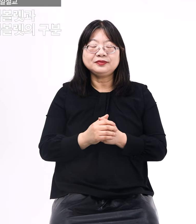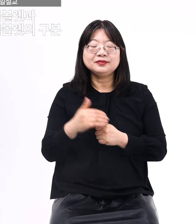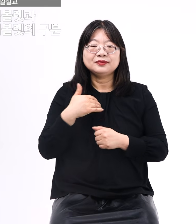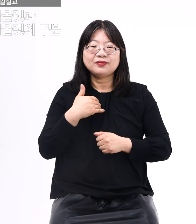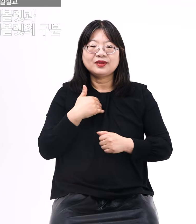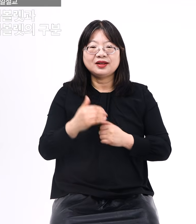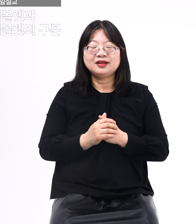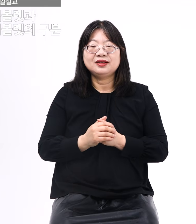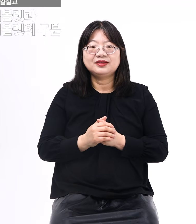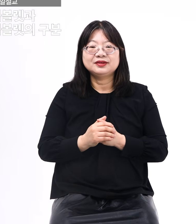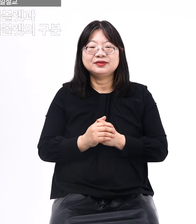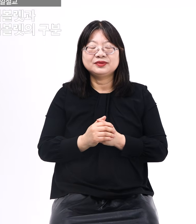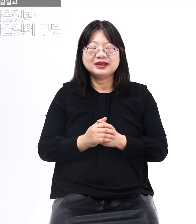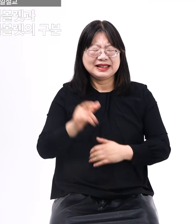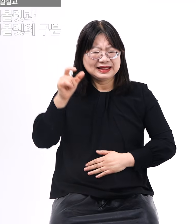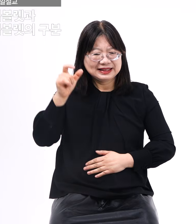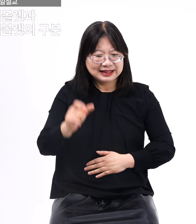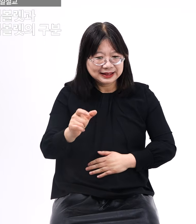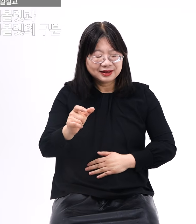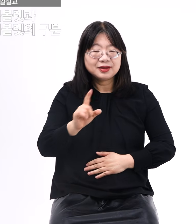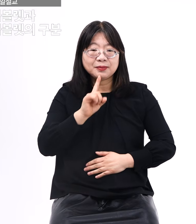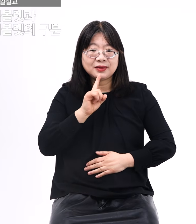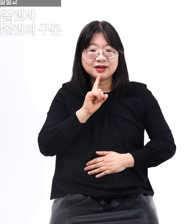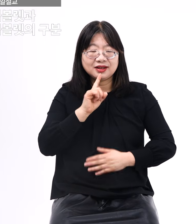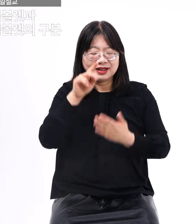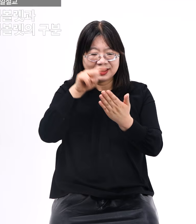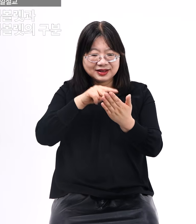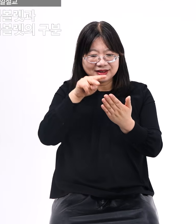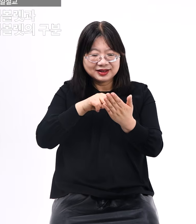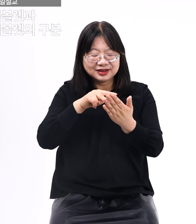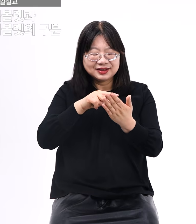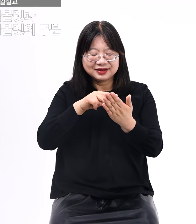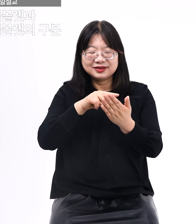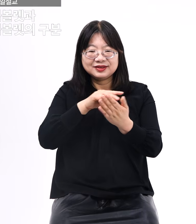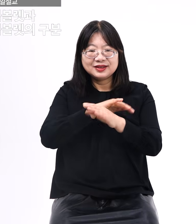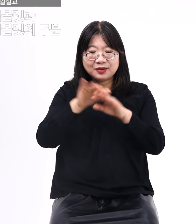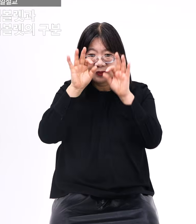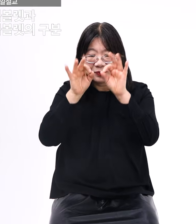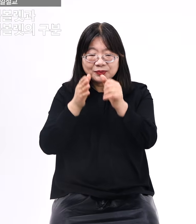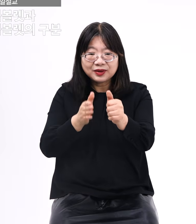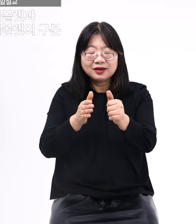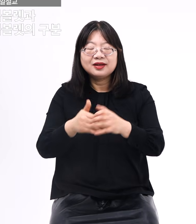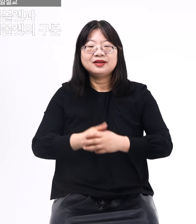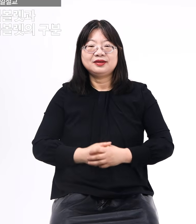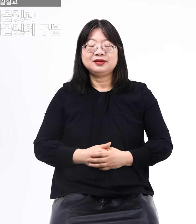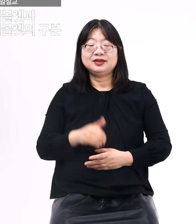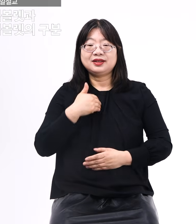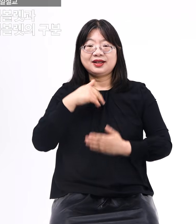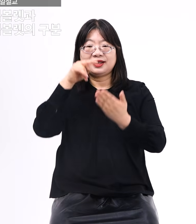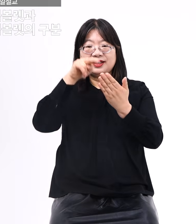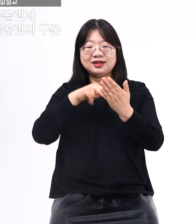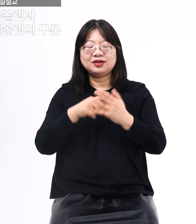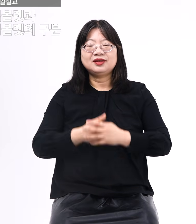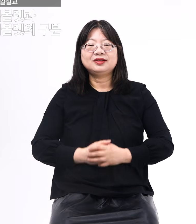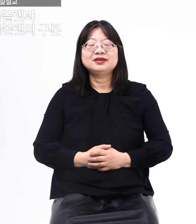어디에 강세를 두고 읽는가를 한번 헤아려 보시기 바랍니다. 제가 읽겠습니다.